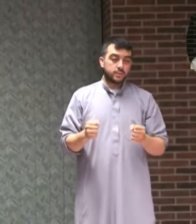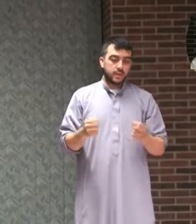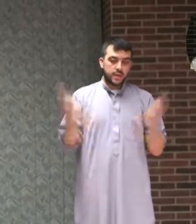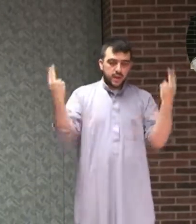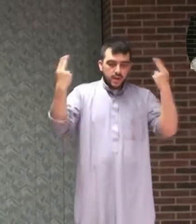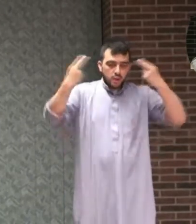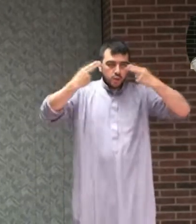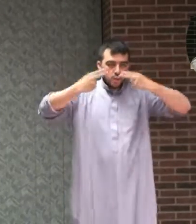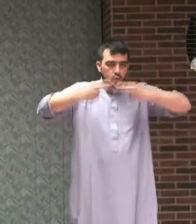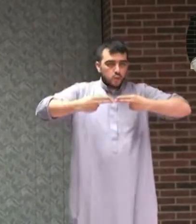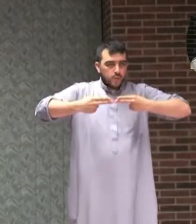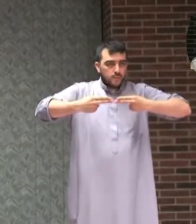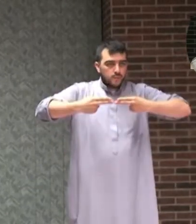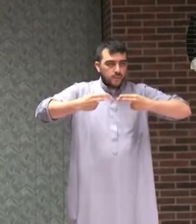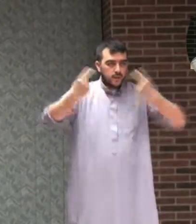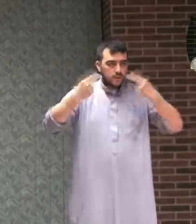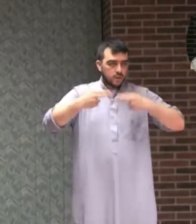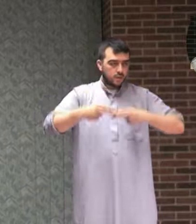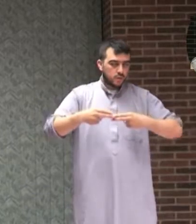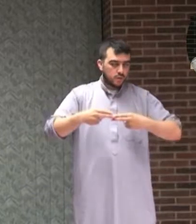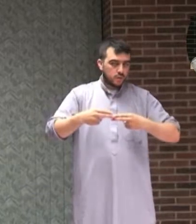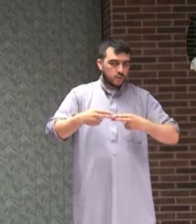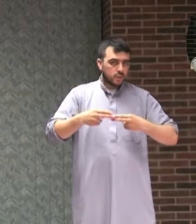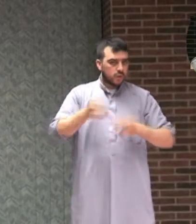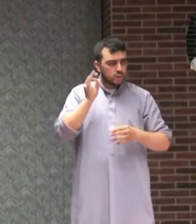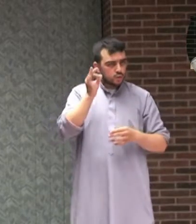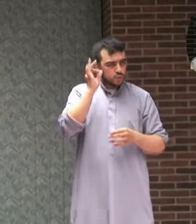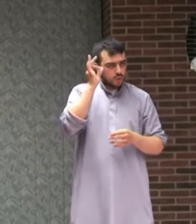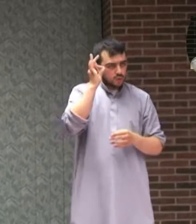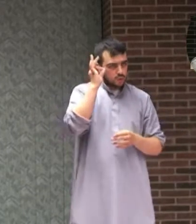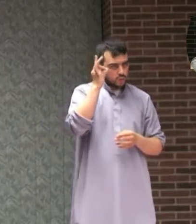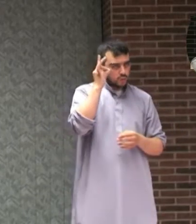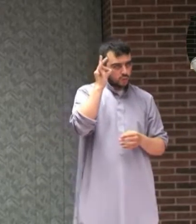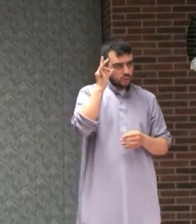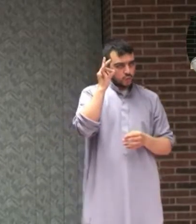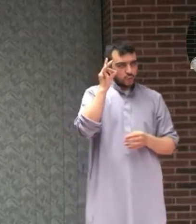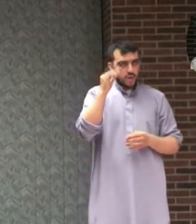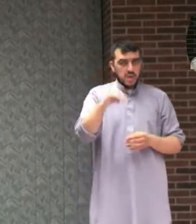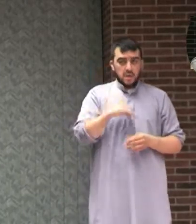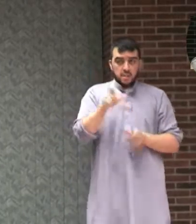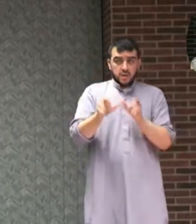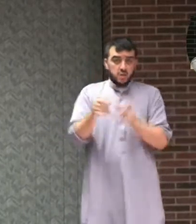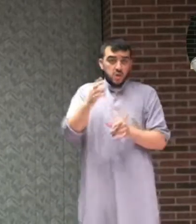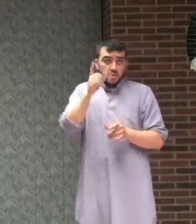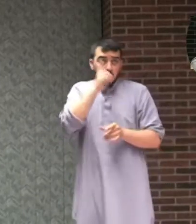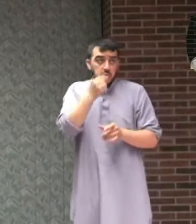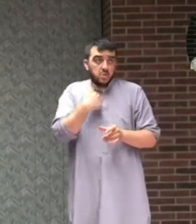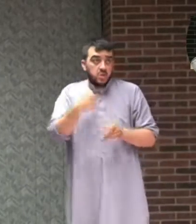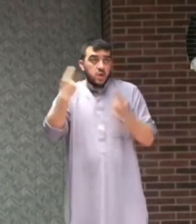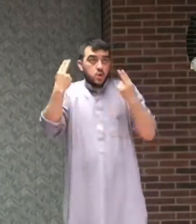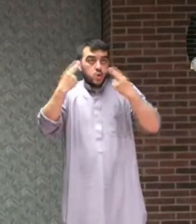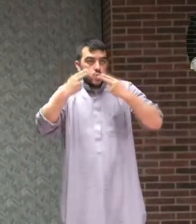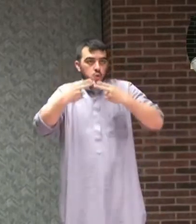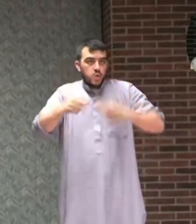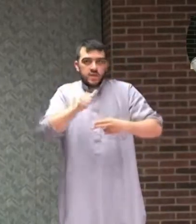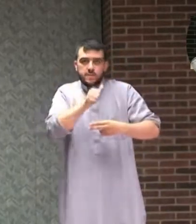ces veillées nocturnes. Les veillées nocturnes, il est un concept faux de penser qu'elles sont